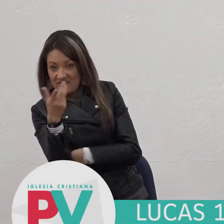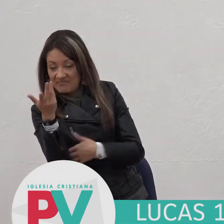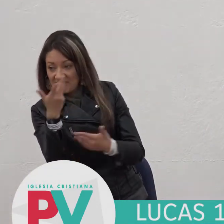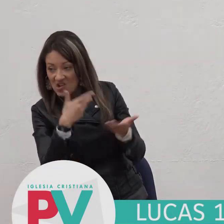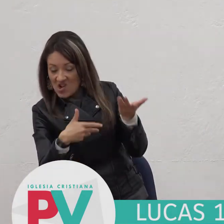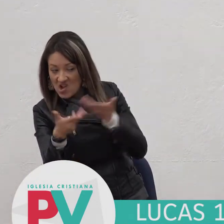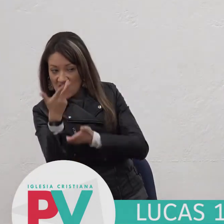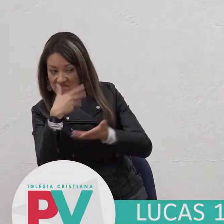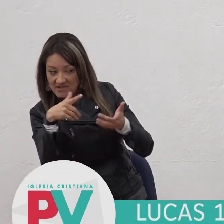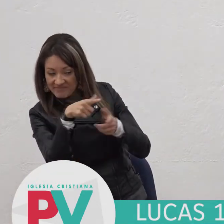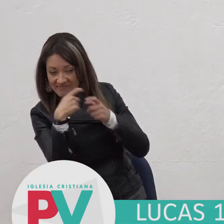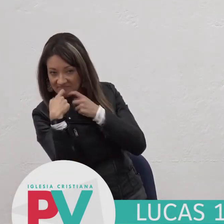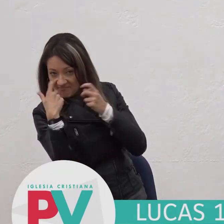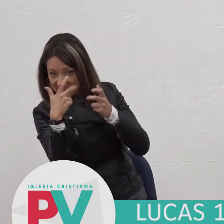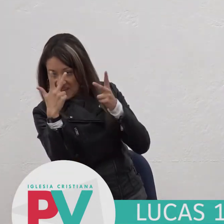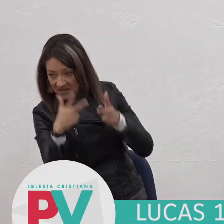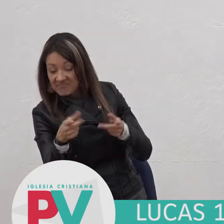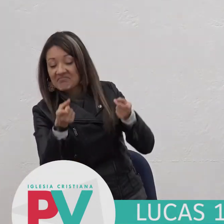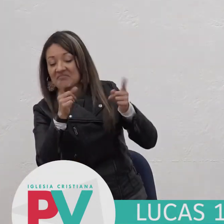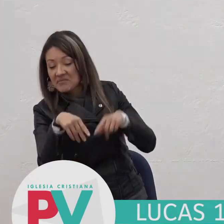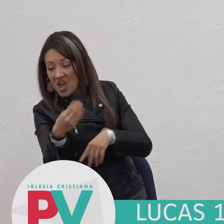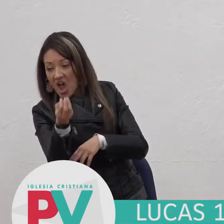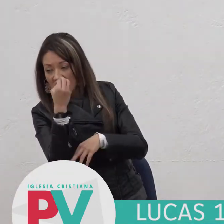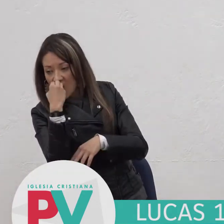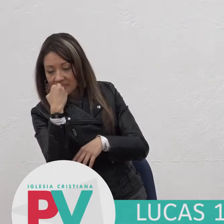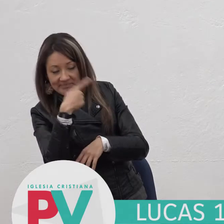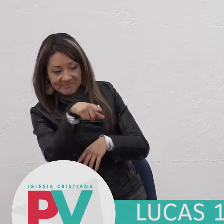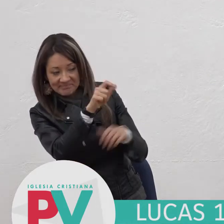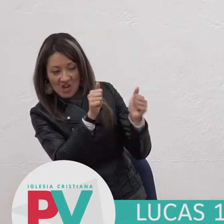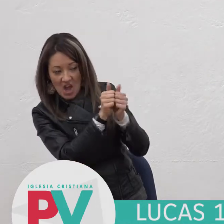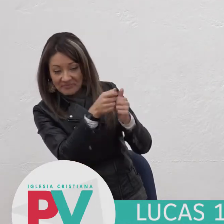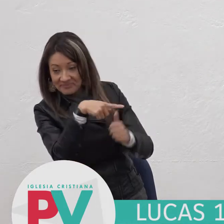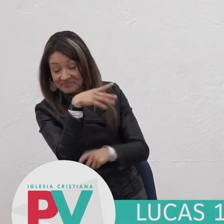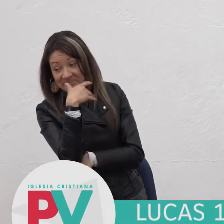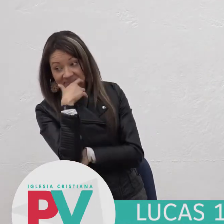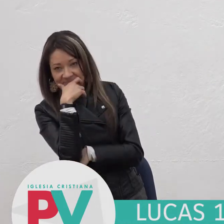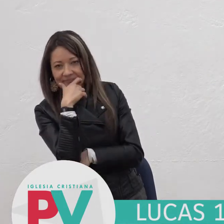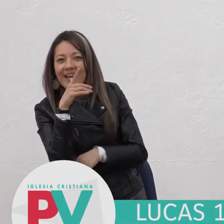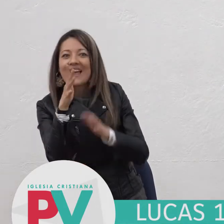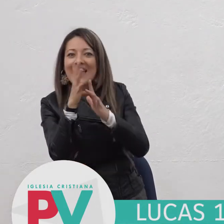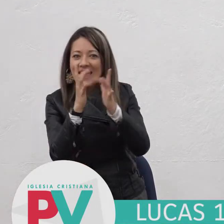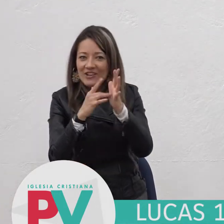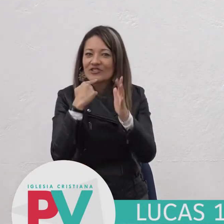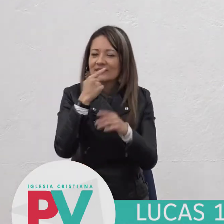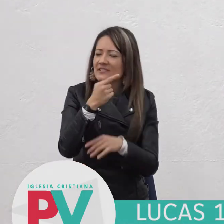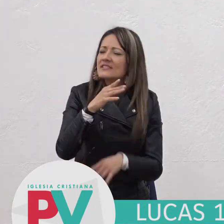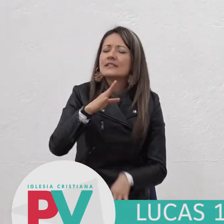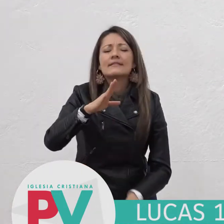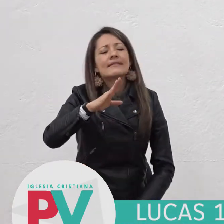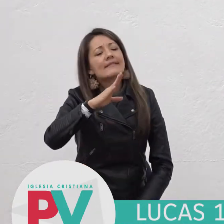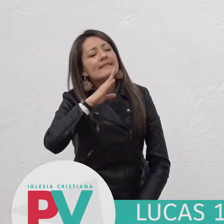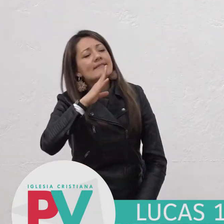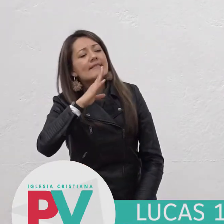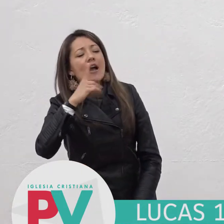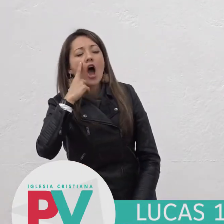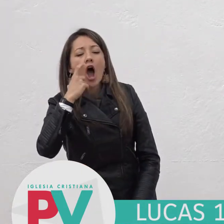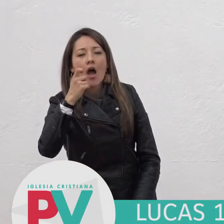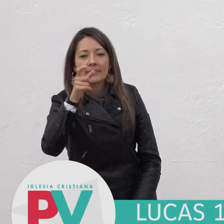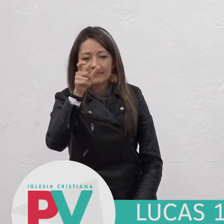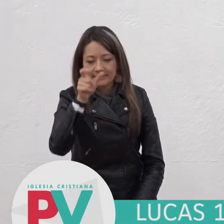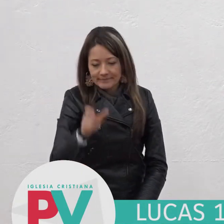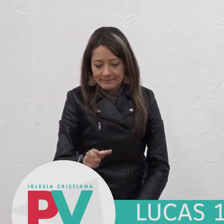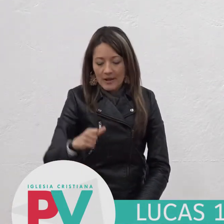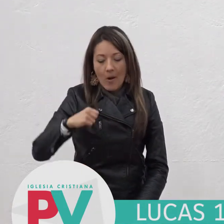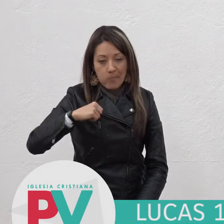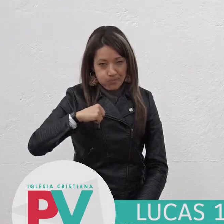come. Entonces él les refirió esta parábola diciendo, ¿qué hombre de vosotros, teniendo 100 ovejas, si